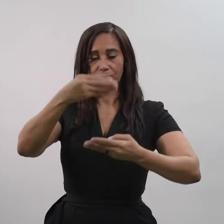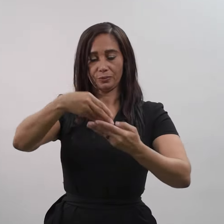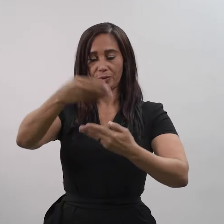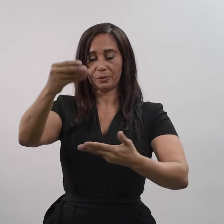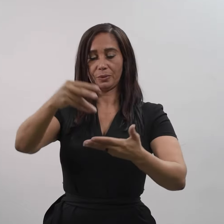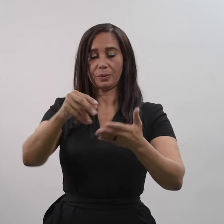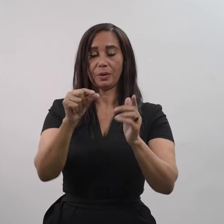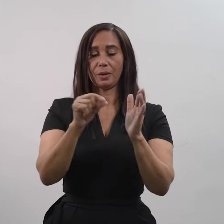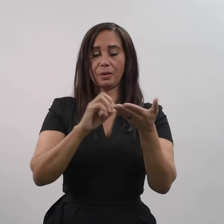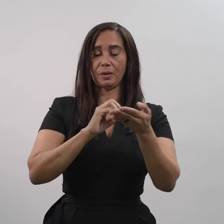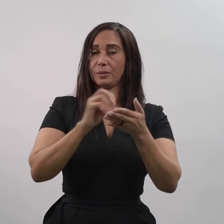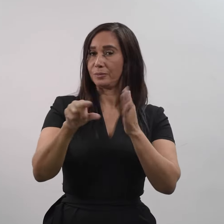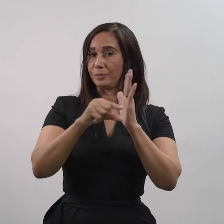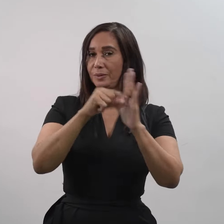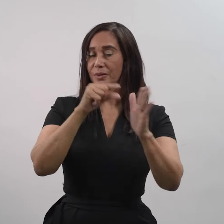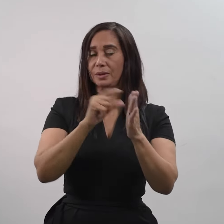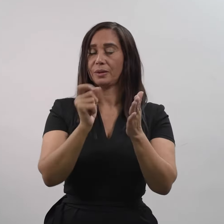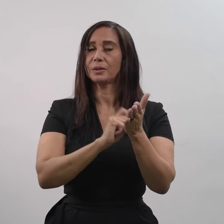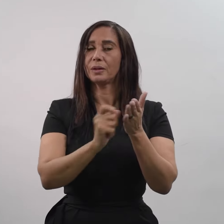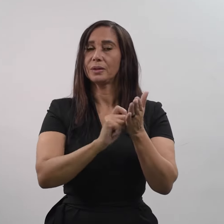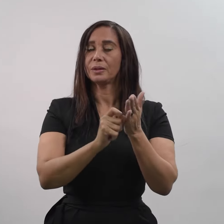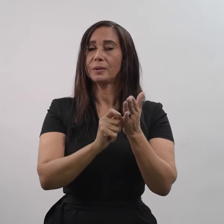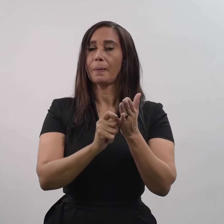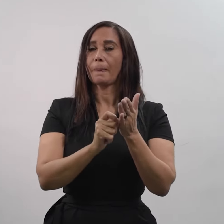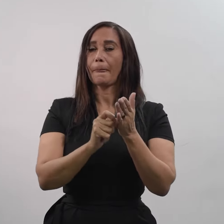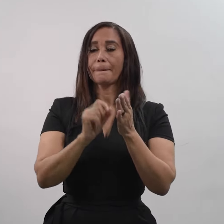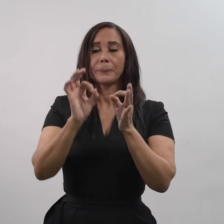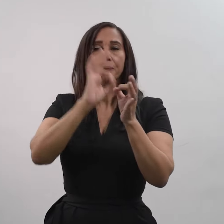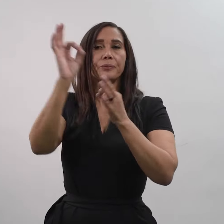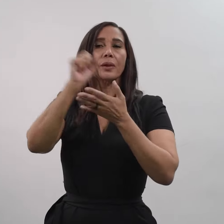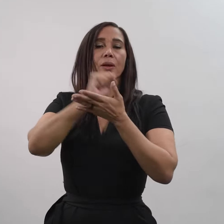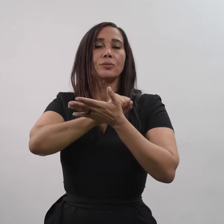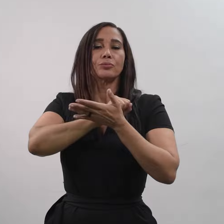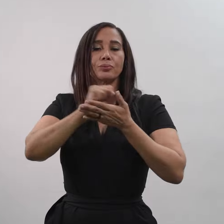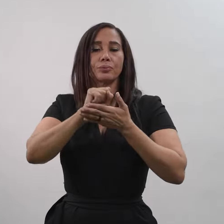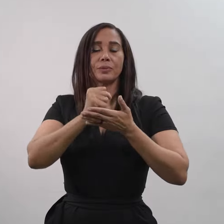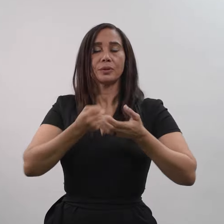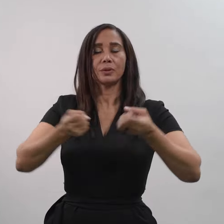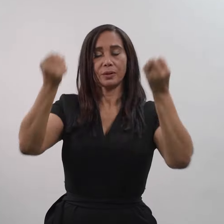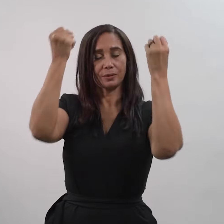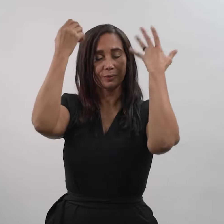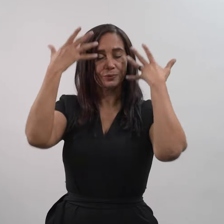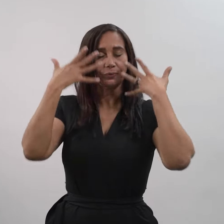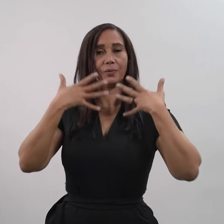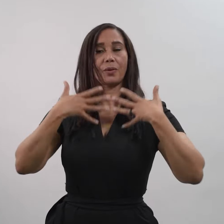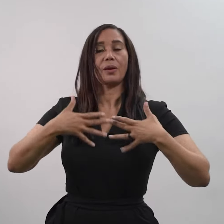donde estaba escrito: El Espíritu del Señor está sobre mí, porque Él me ha